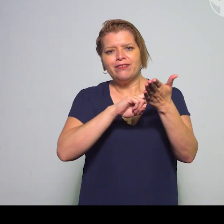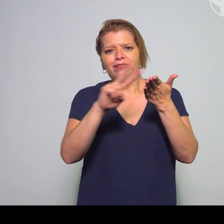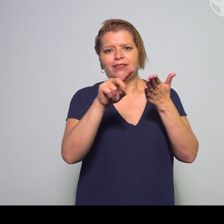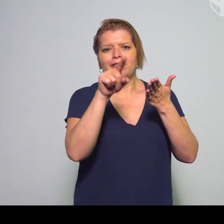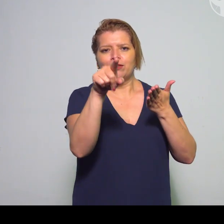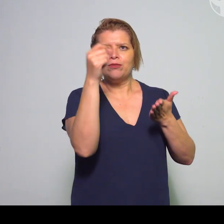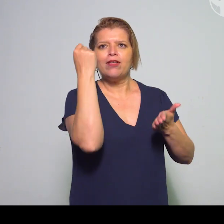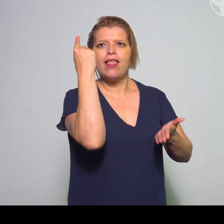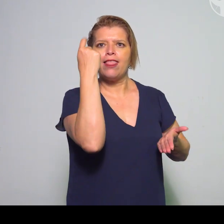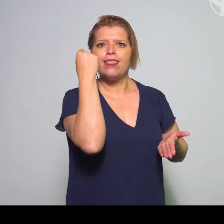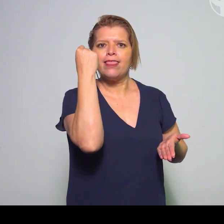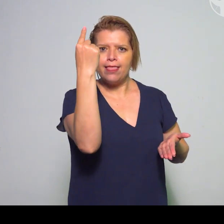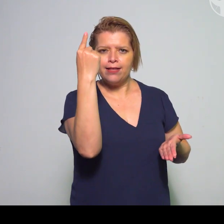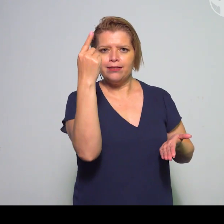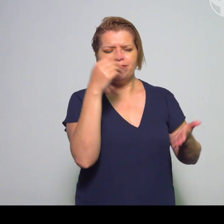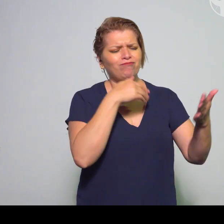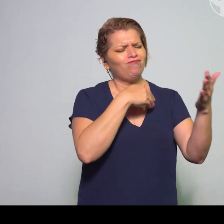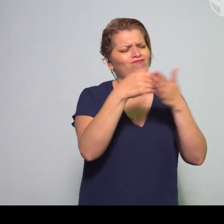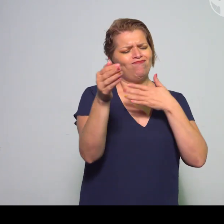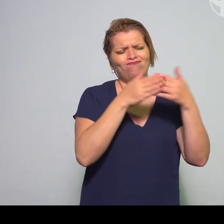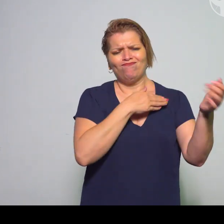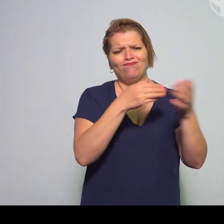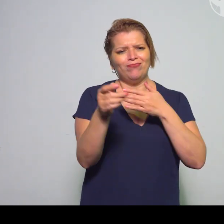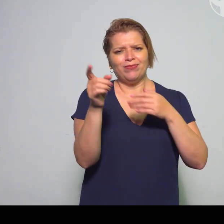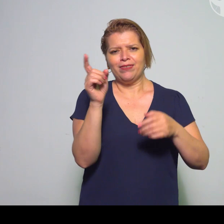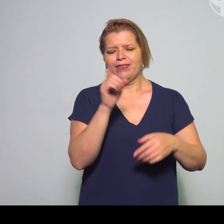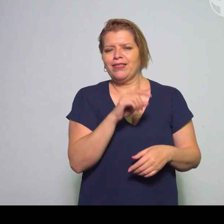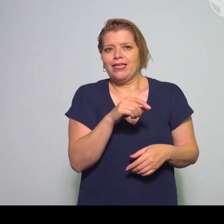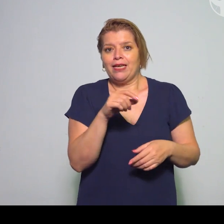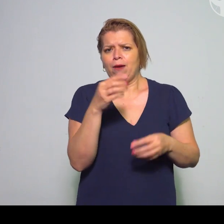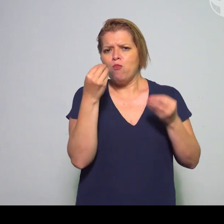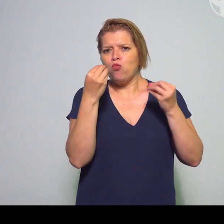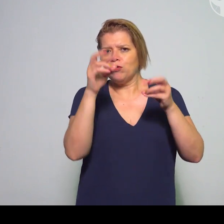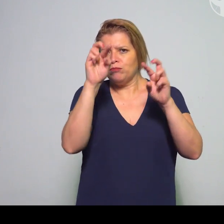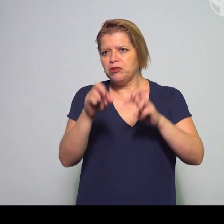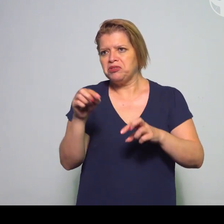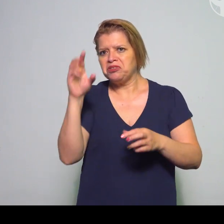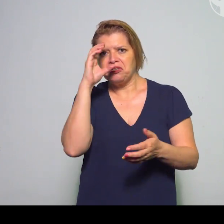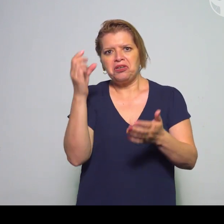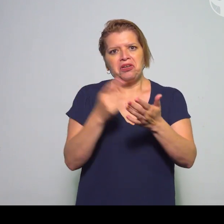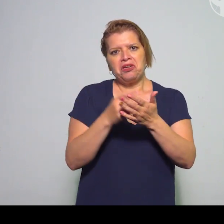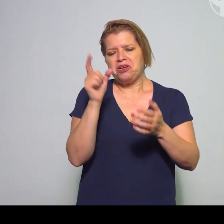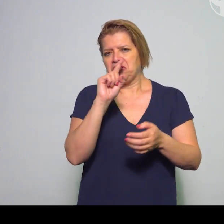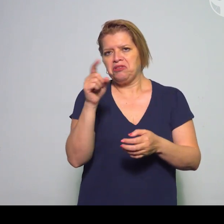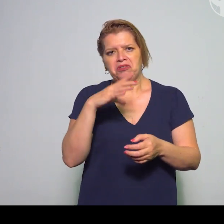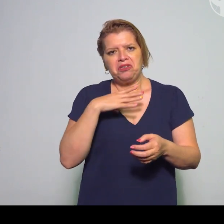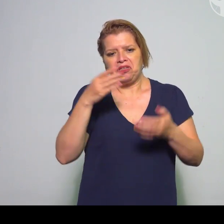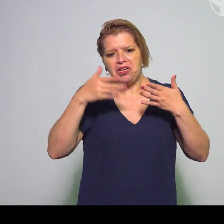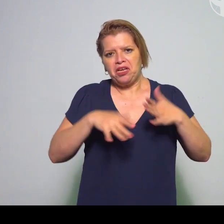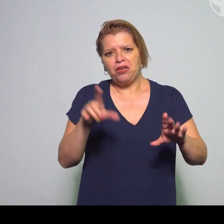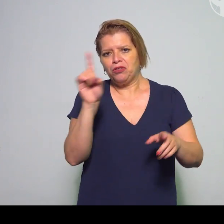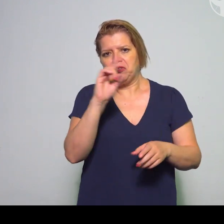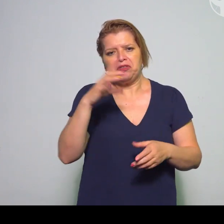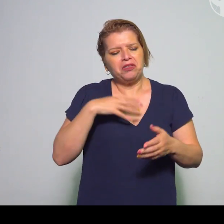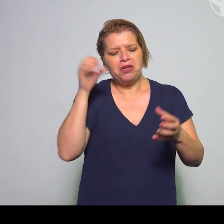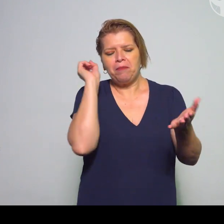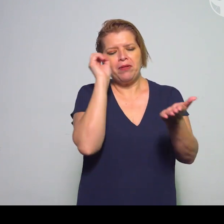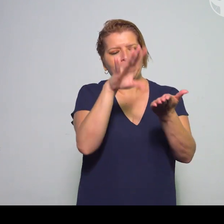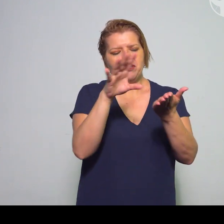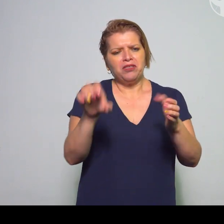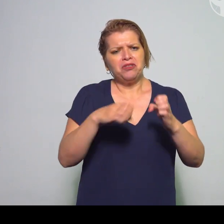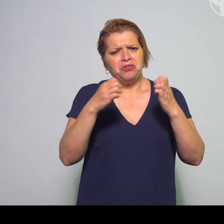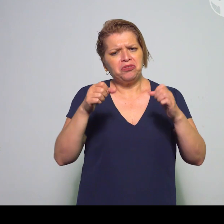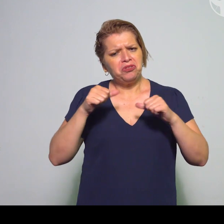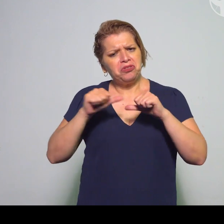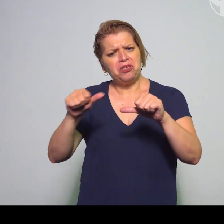versículo que tú puedas darte cuenta que a pesar de la ausencia de bendiciones, en este caso de la bendición de tener hijos, Zacarías